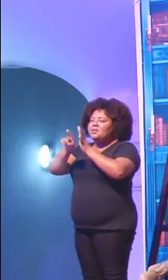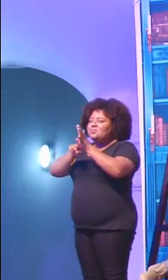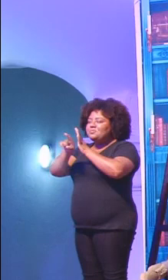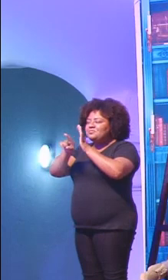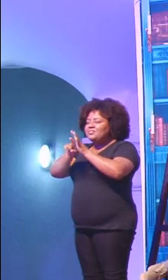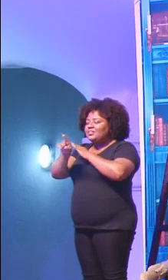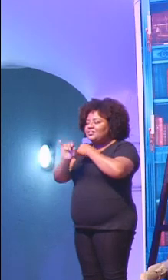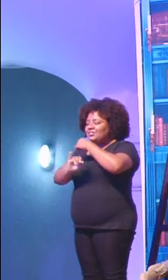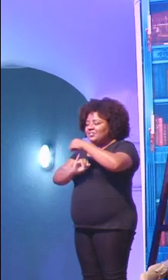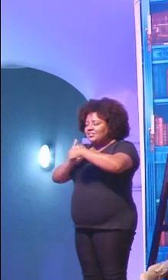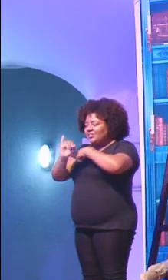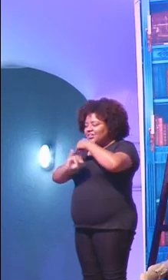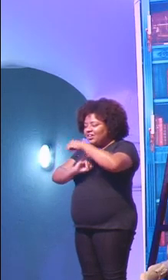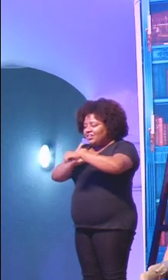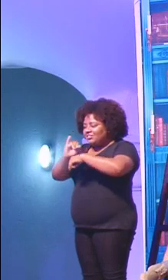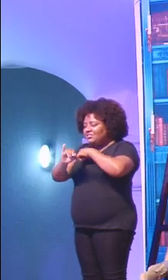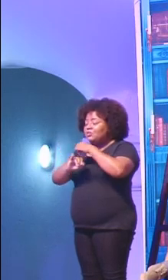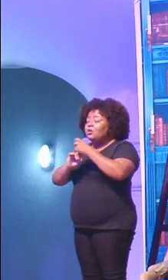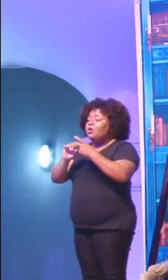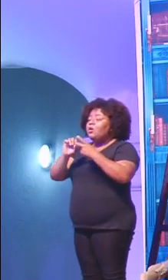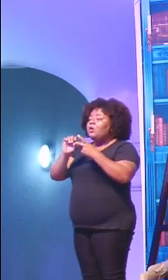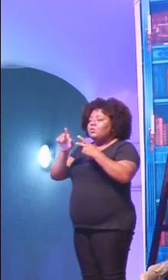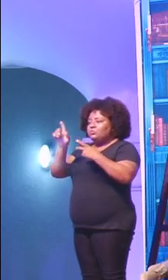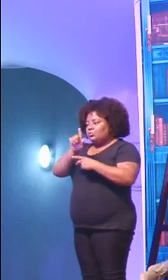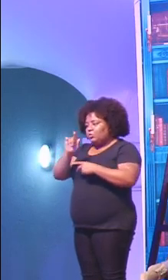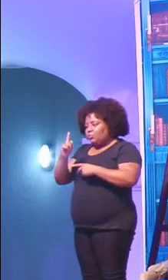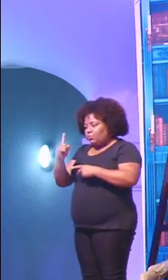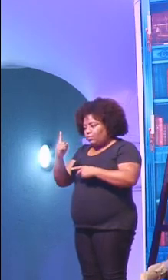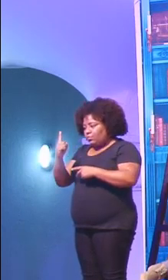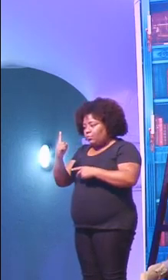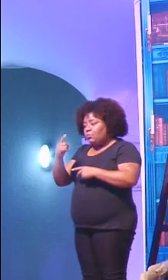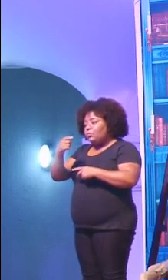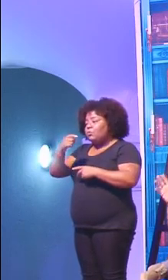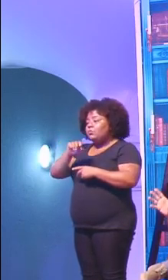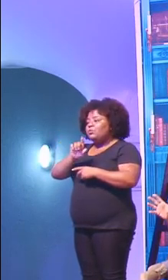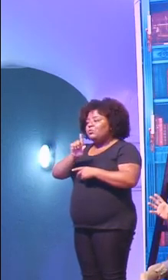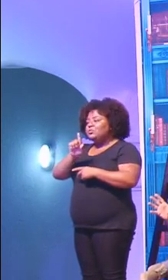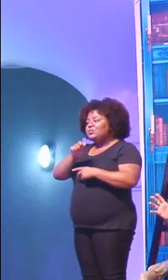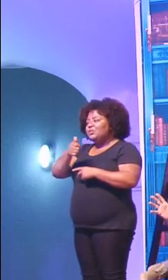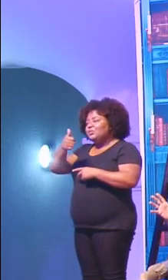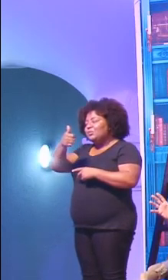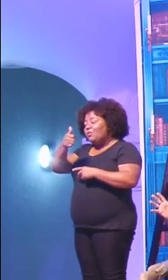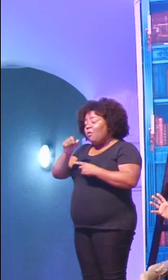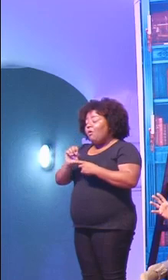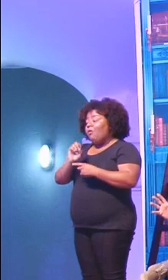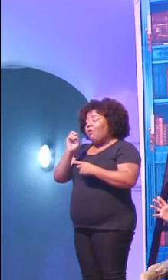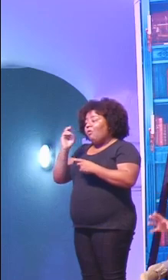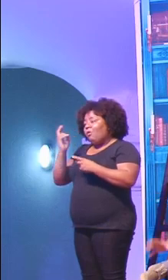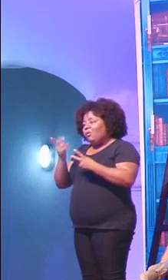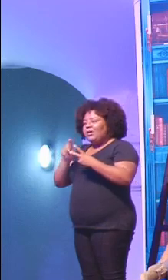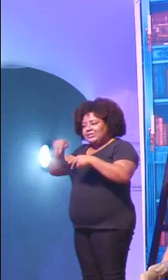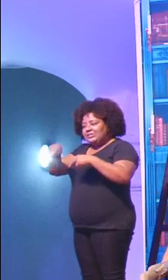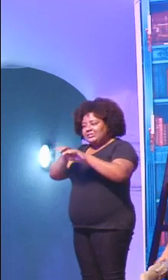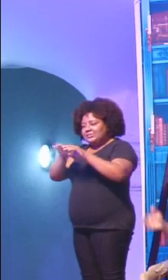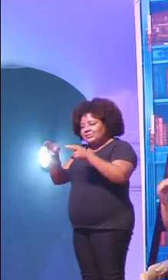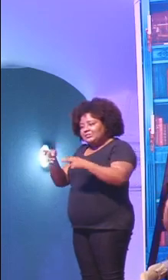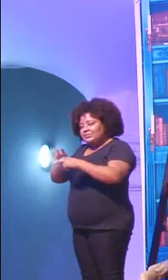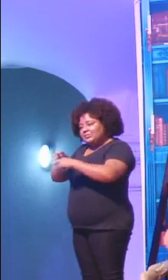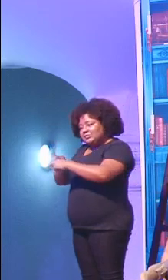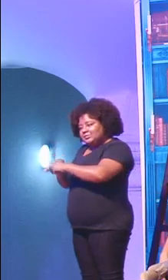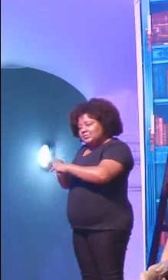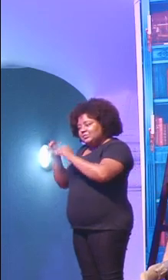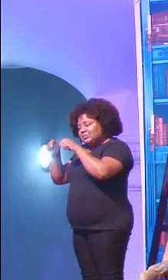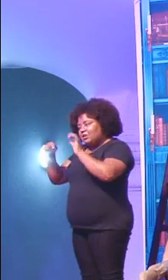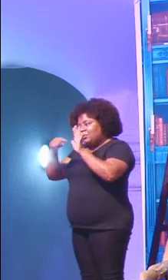nos acompanhando aí pela transmissão do iBahia. Está uma confusão aqui, vamos ver se até o final da mesa se definem. Tá?